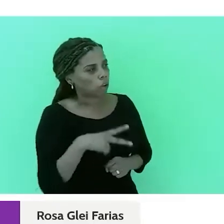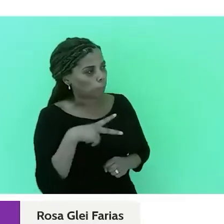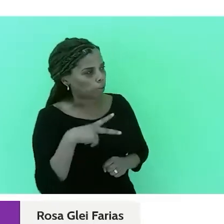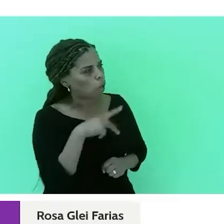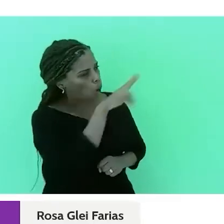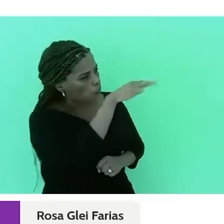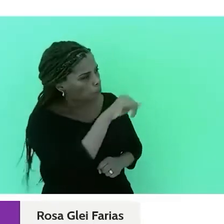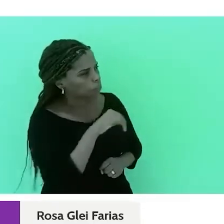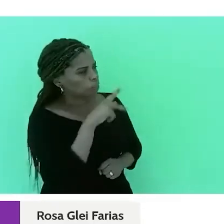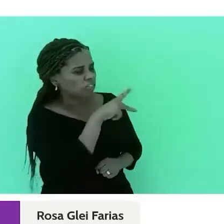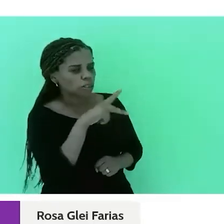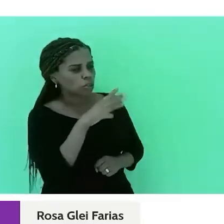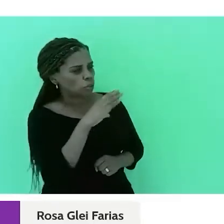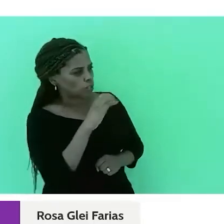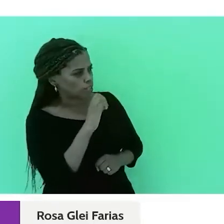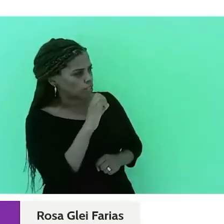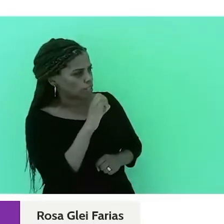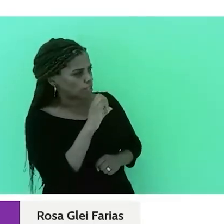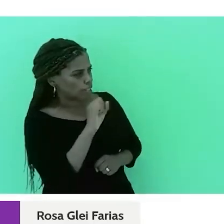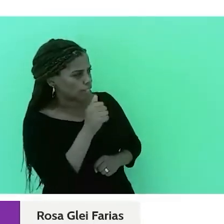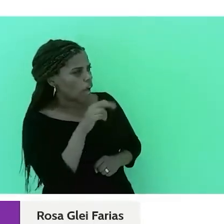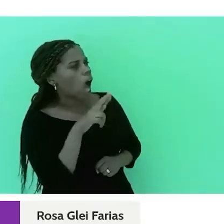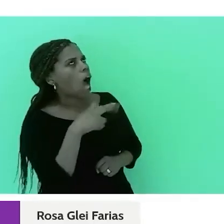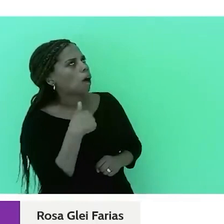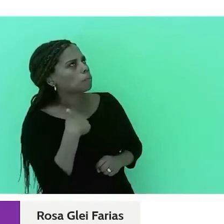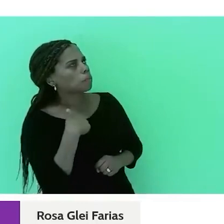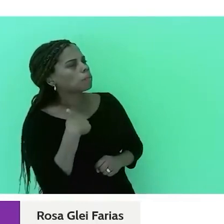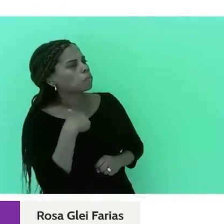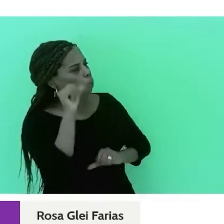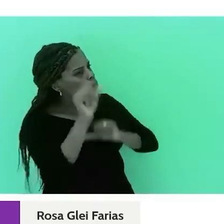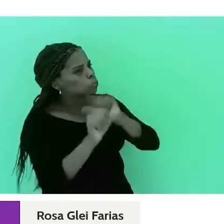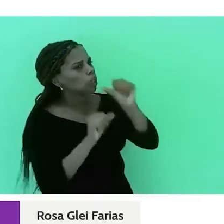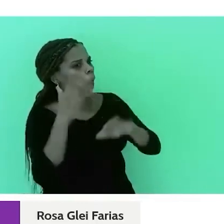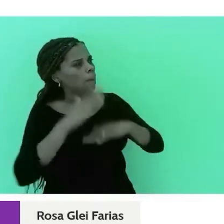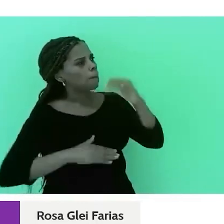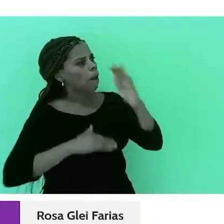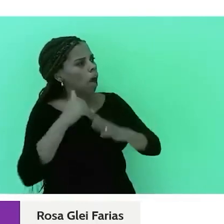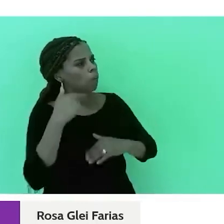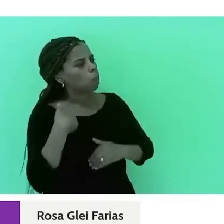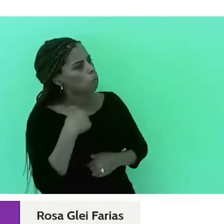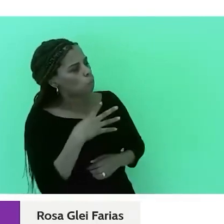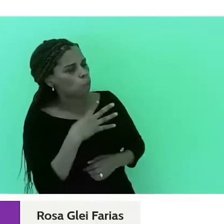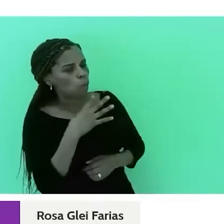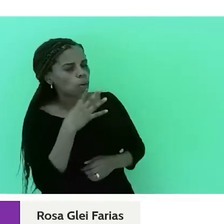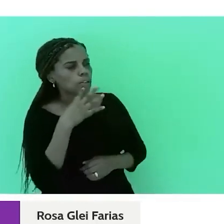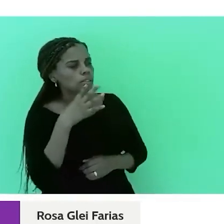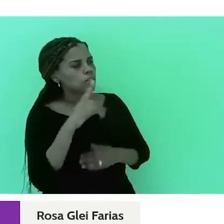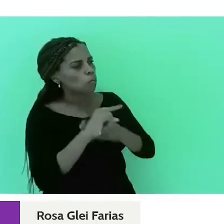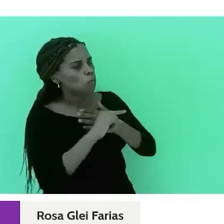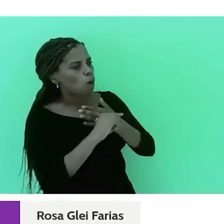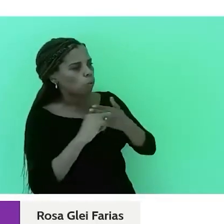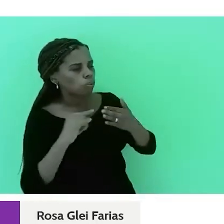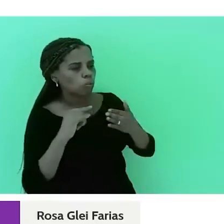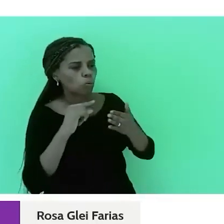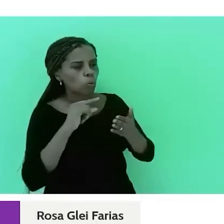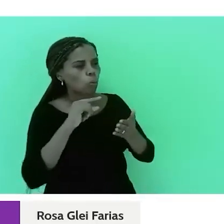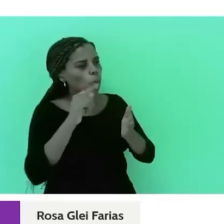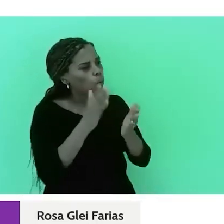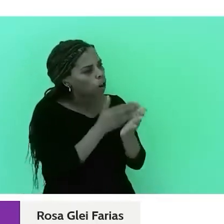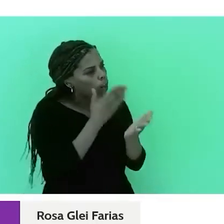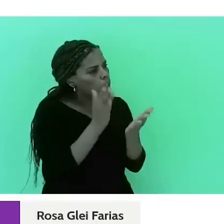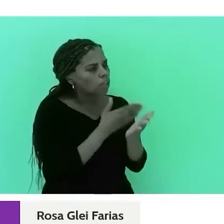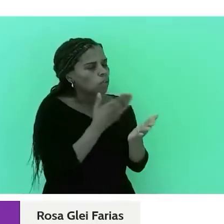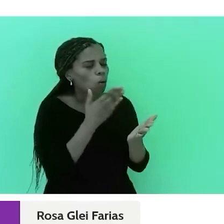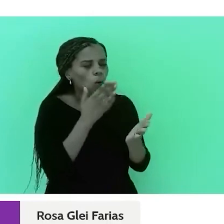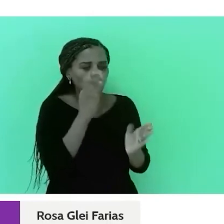professor César, eu agora vou mudar minha prática. Eu conheci um autor, eu li um livro, eu descobri